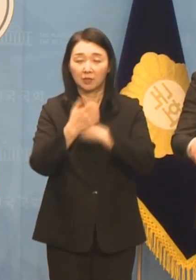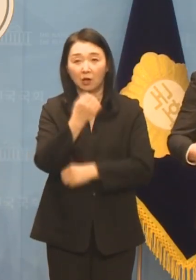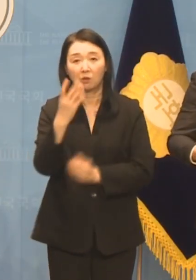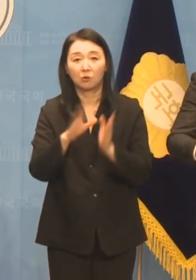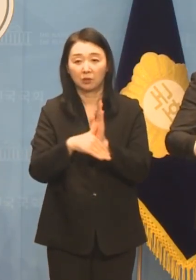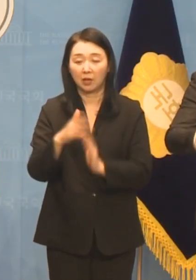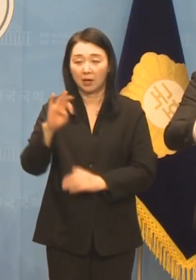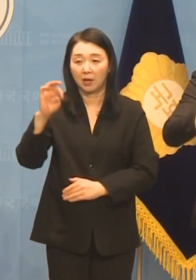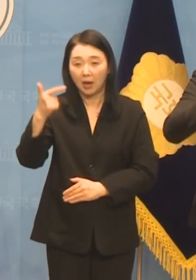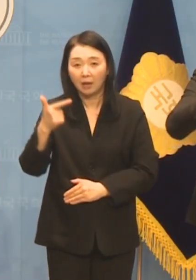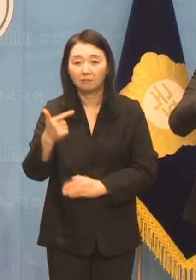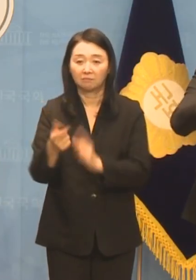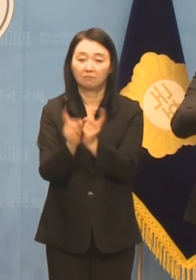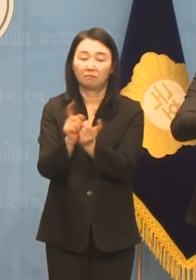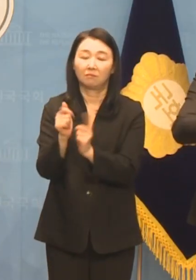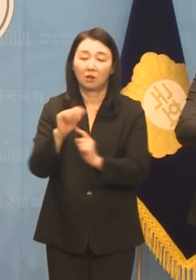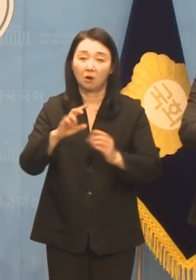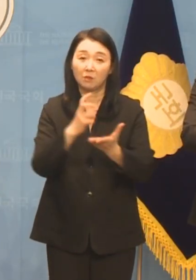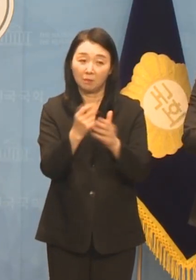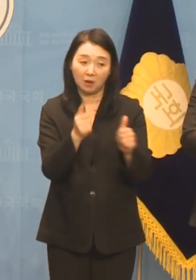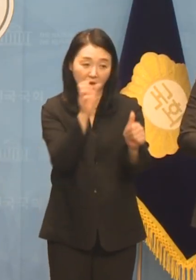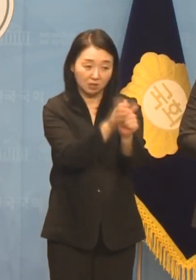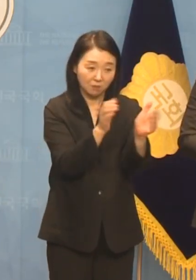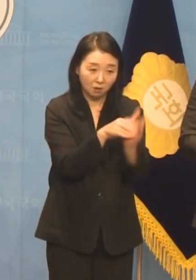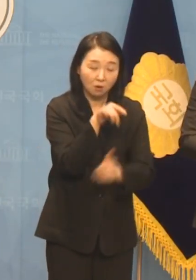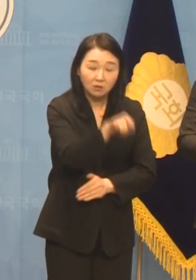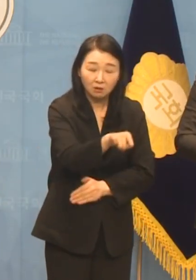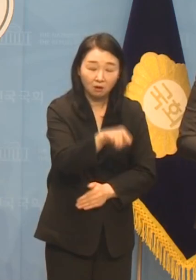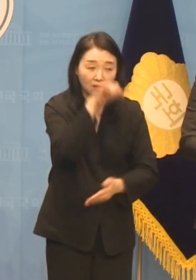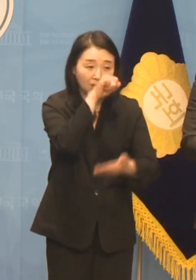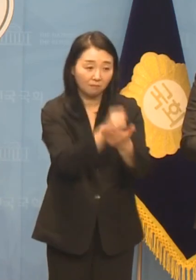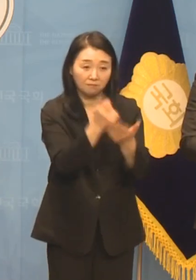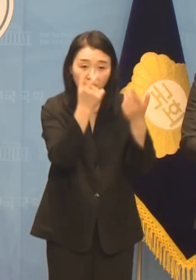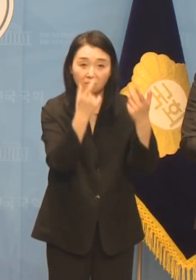한덕수 대행의 헌법재판관 임명은 지극히